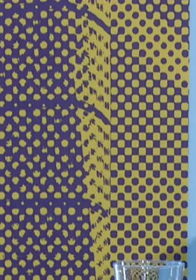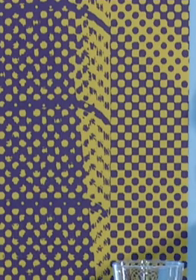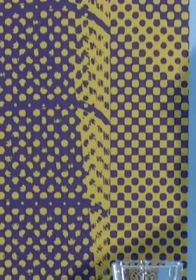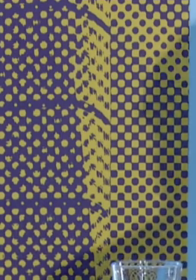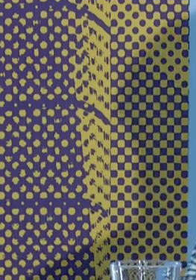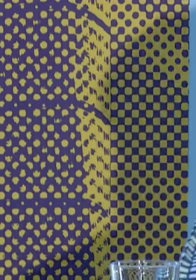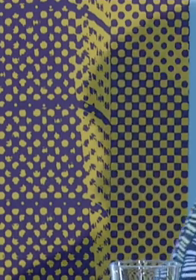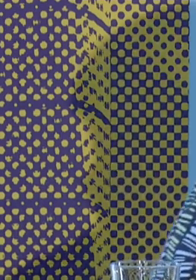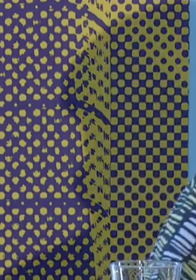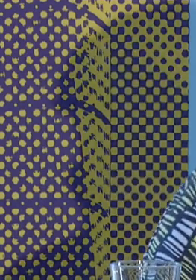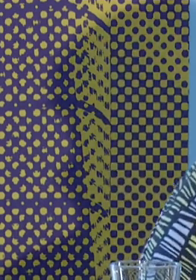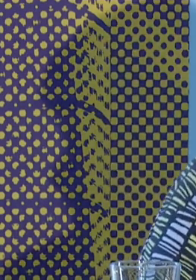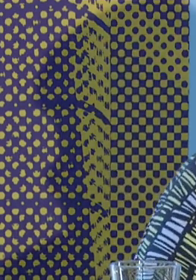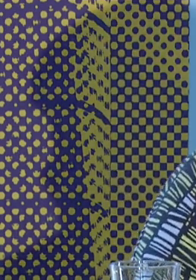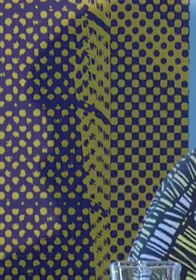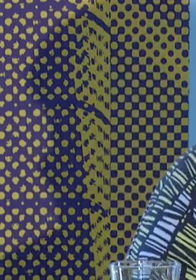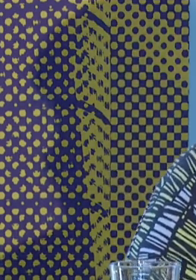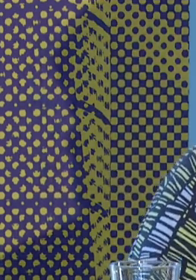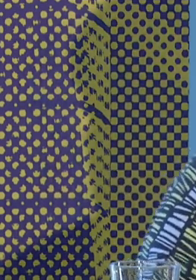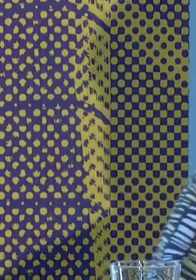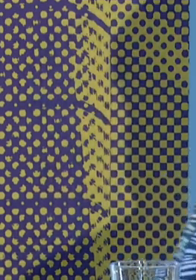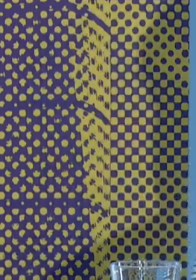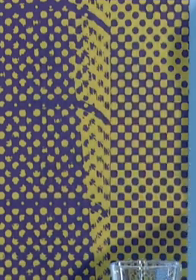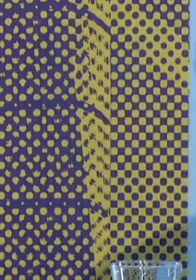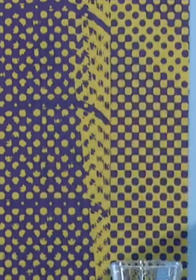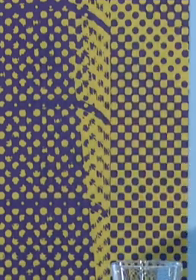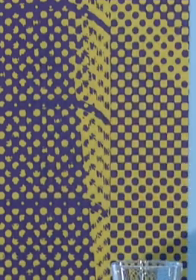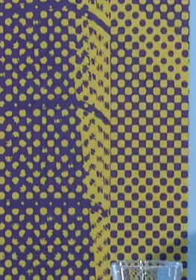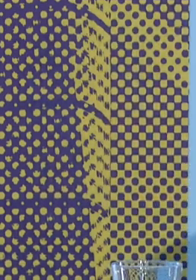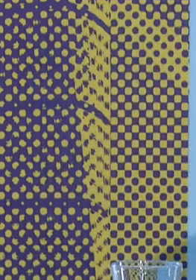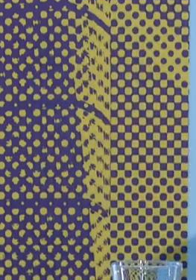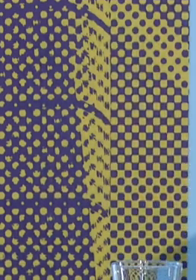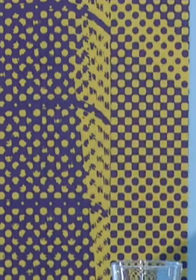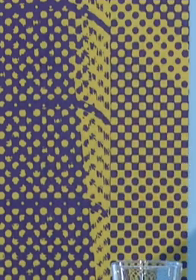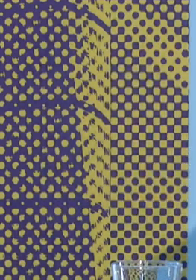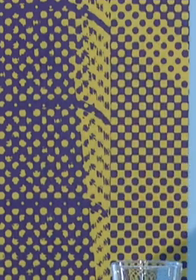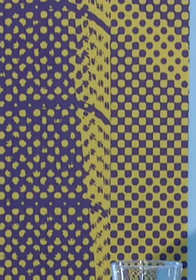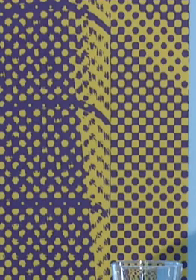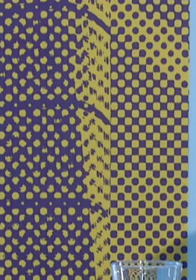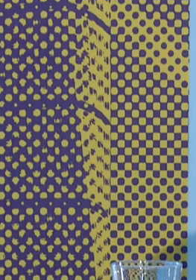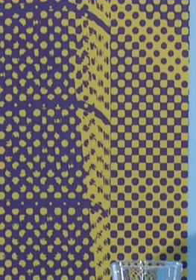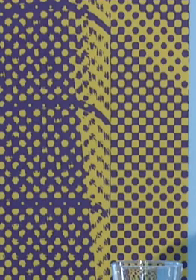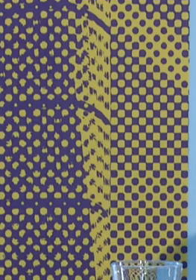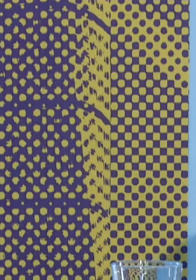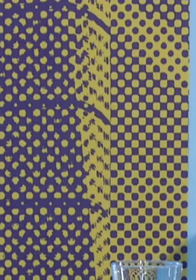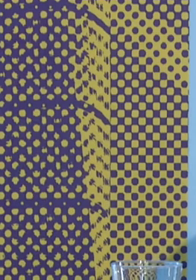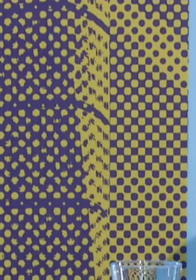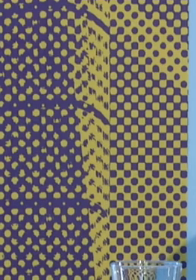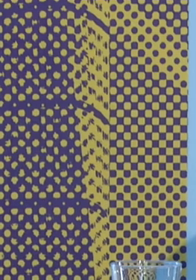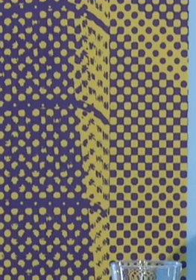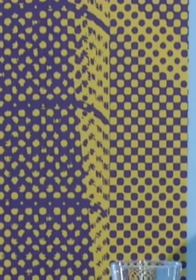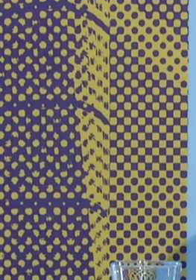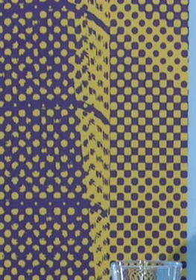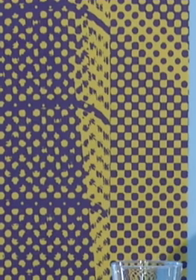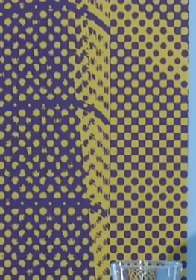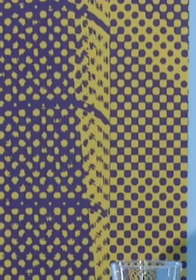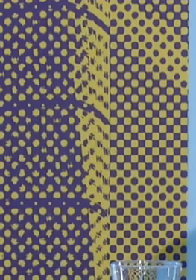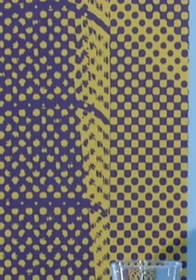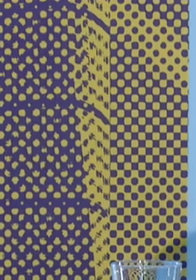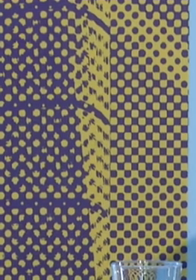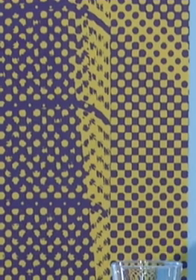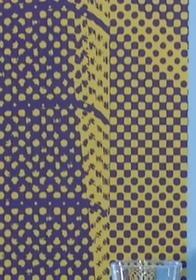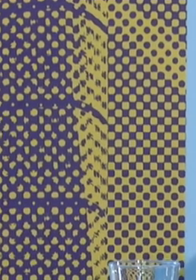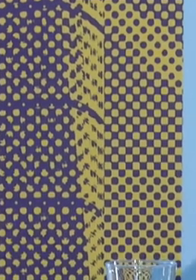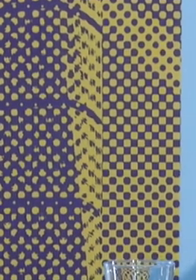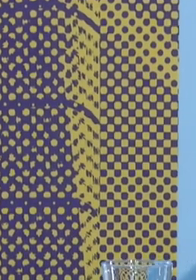bilen idag. Och den... Orsaken till att vi blev Sveriges bästa cykelstad, det var att vi, precis